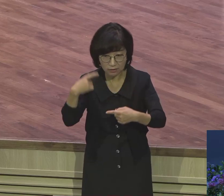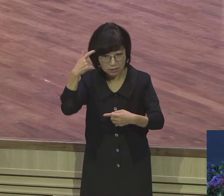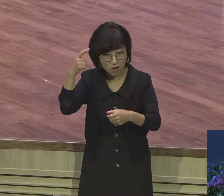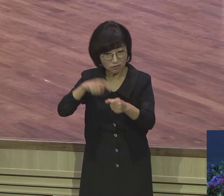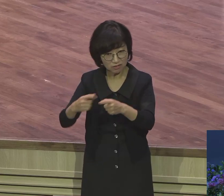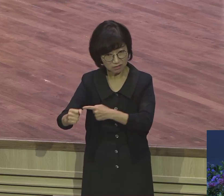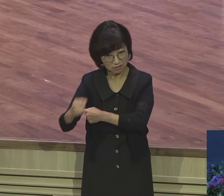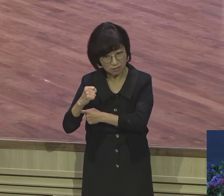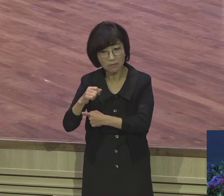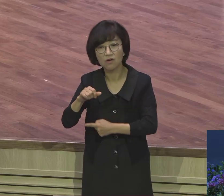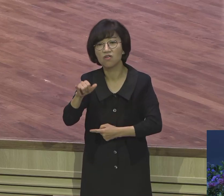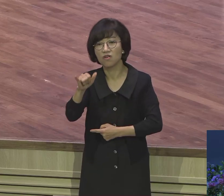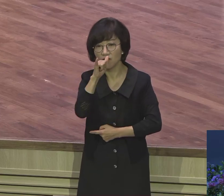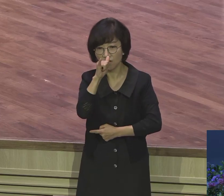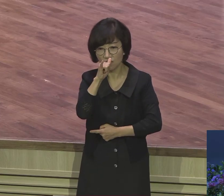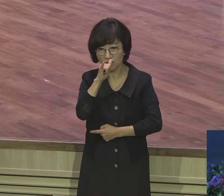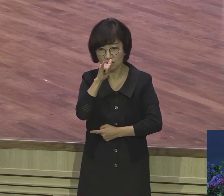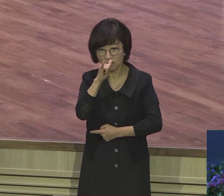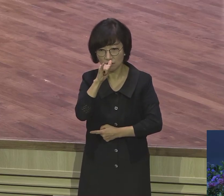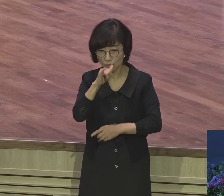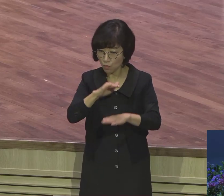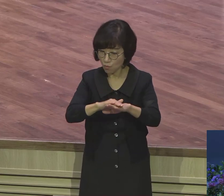영향력이 있다고요.